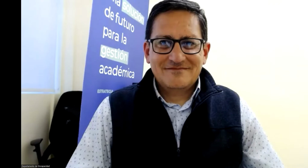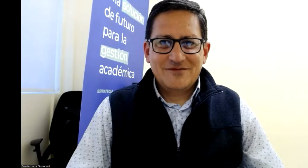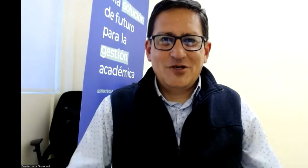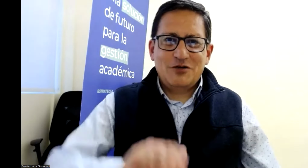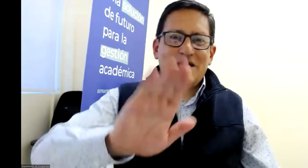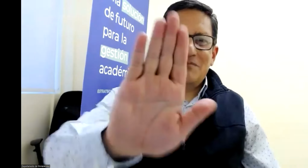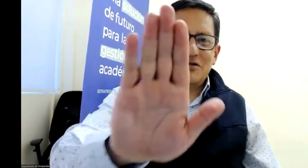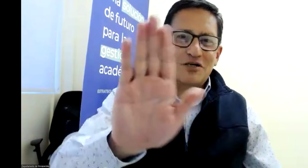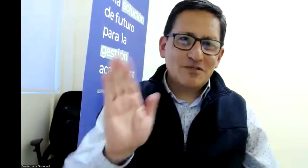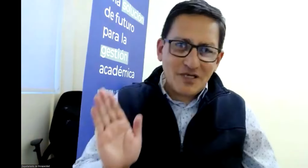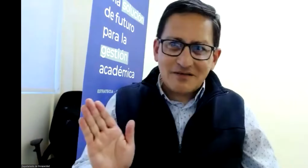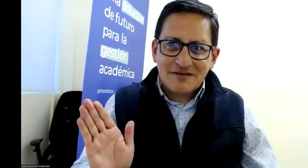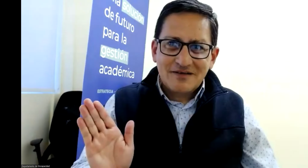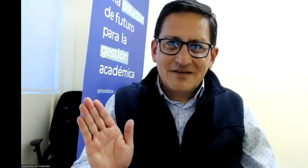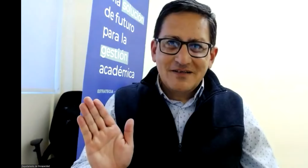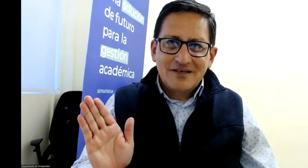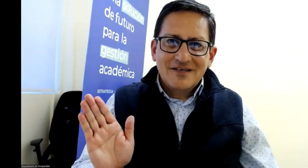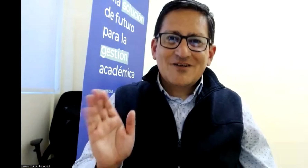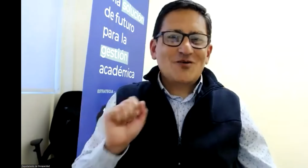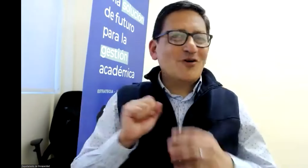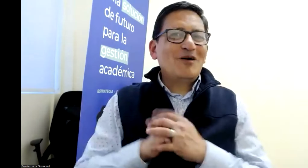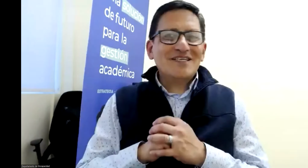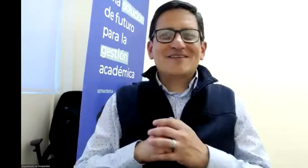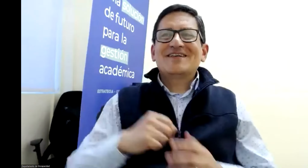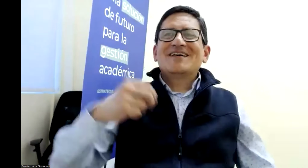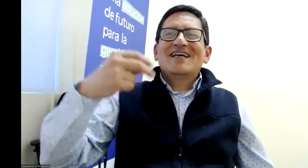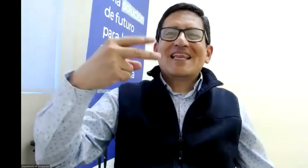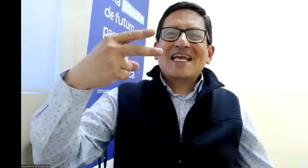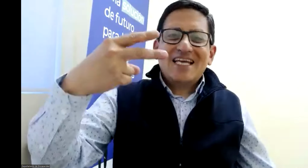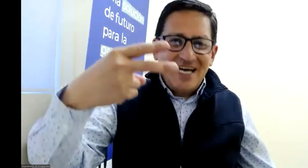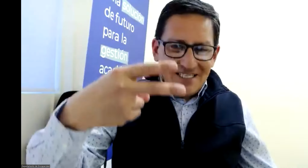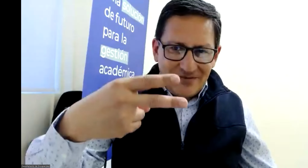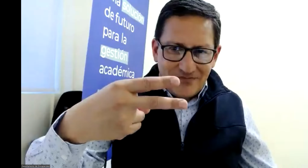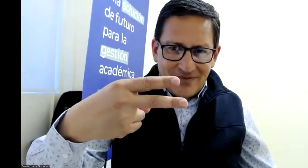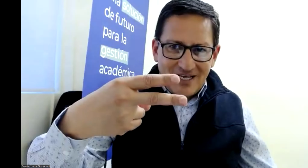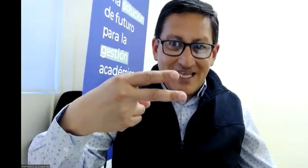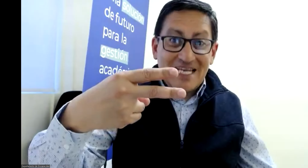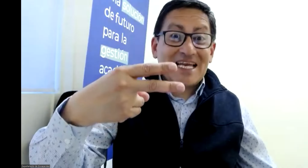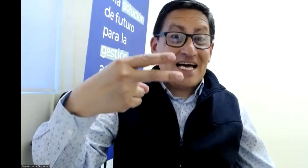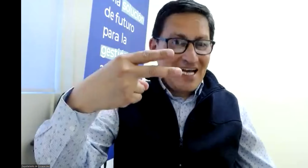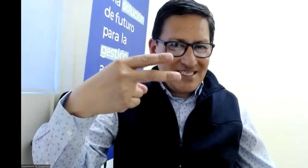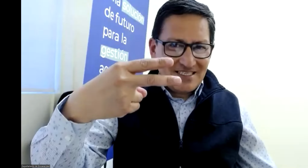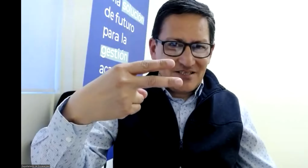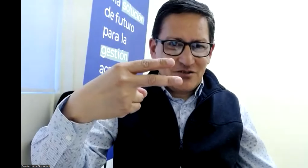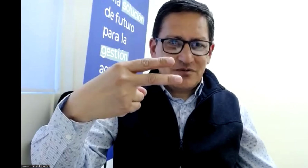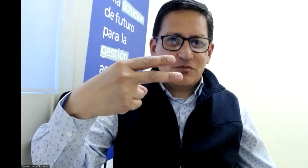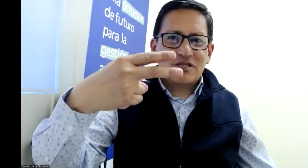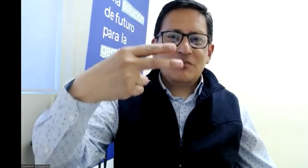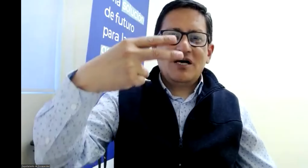no le va a tocar el pecho a otra persona ¿cómo lo vamos a hacer? la letra H la letra H ¿cierto? y mostramos